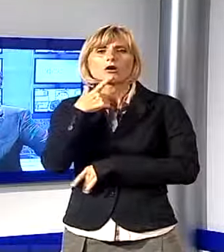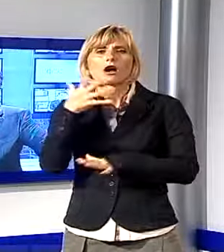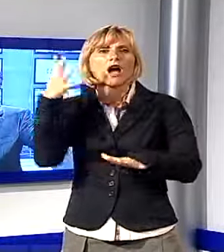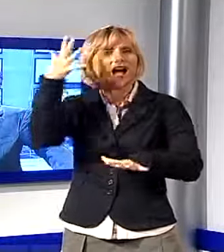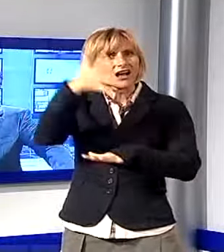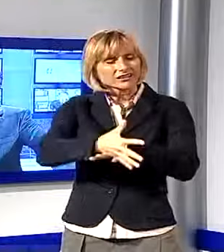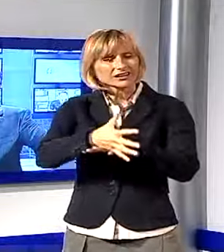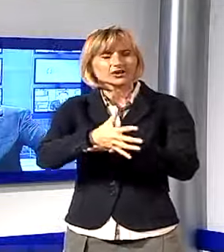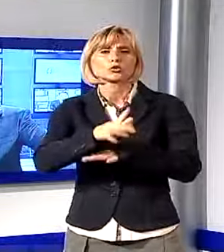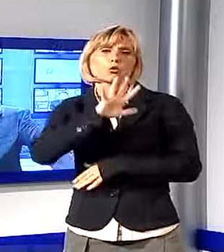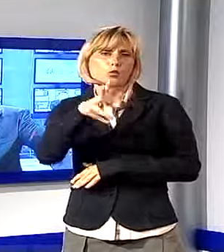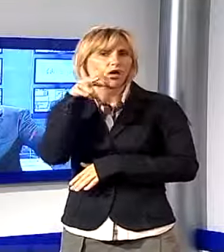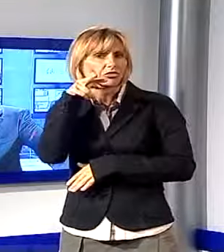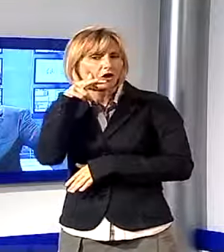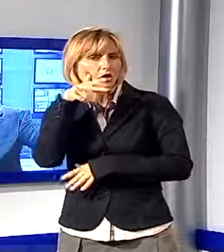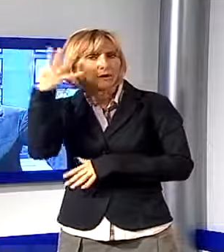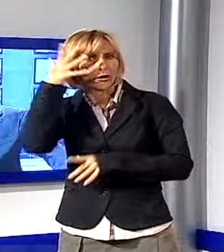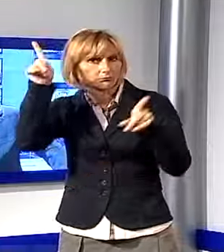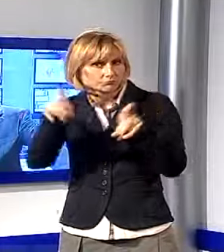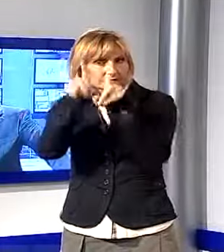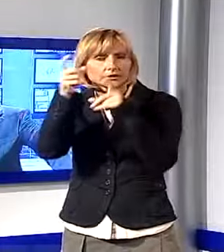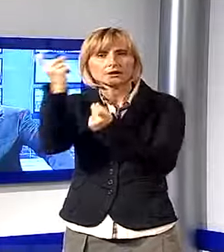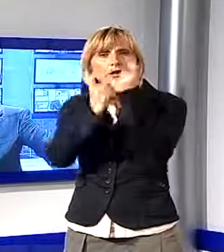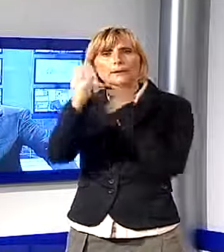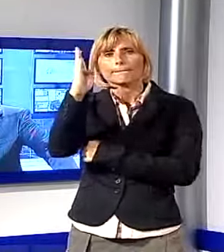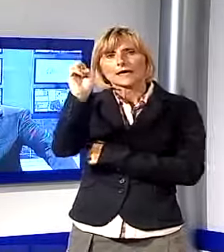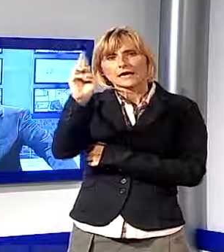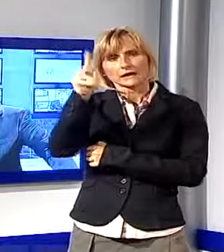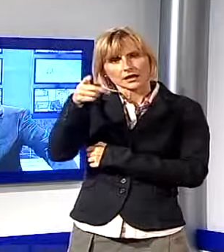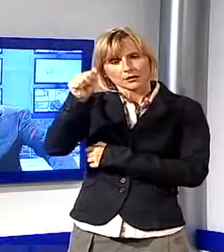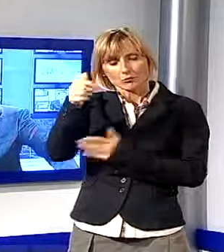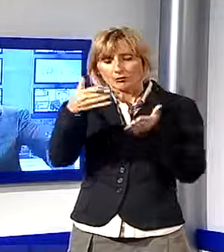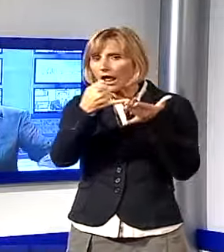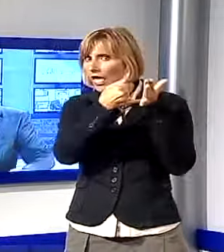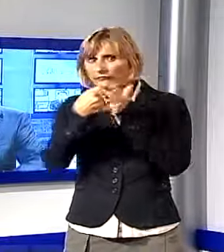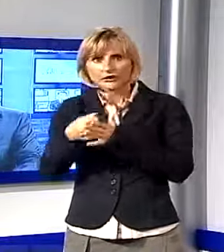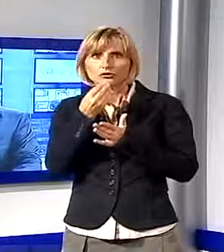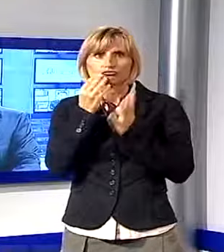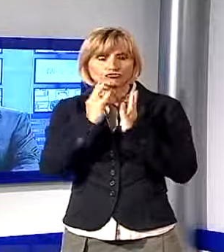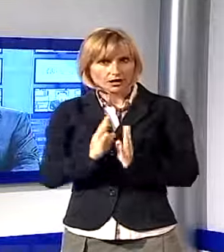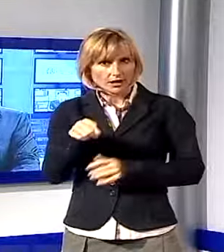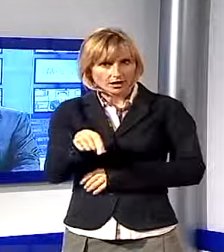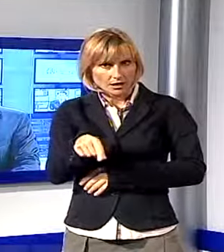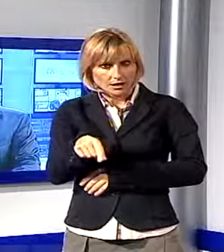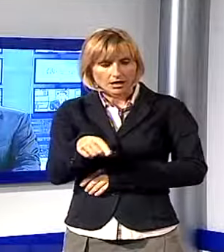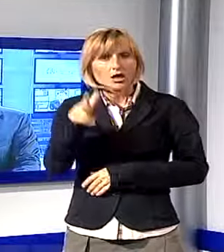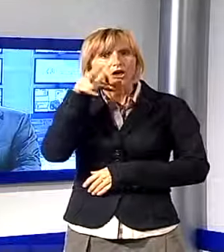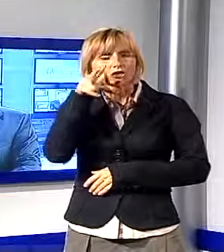una connazionale proveniente da Bergamo al termine di una cena nella sua abitazione. La donna è scesa in strada in piena notte